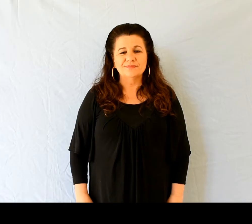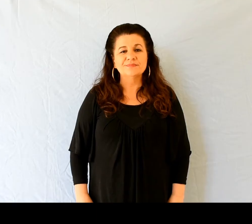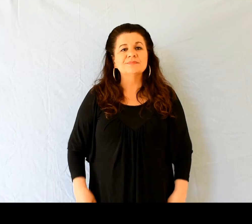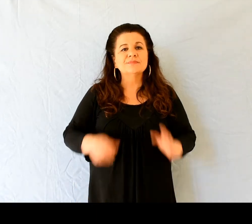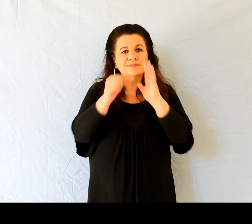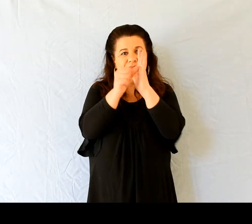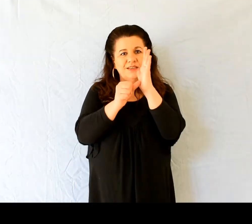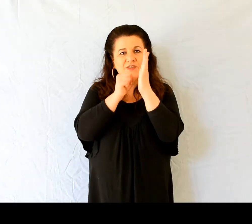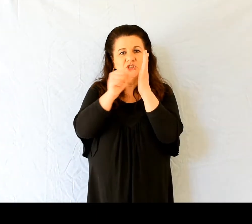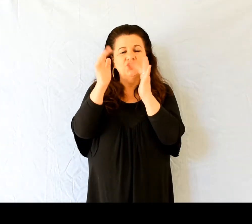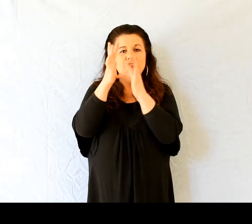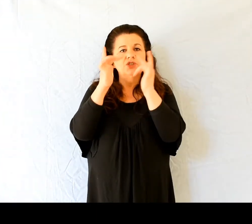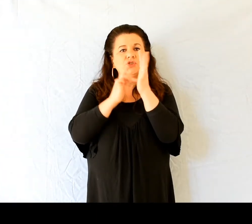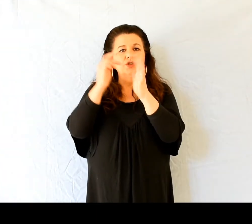Évangile de Jésus-Christ selon saint Jean.